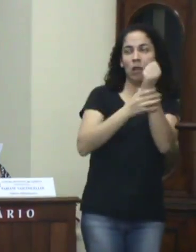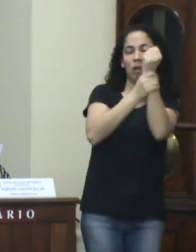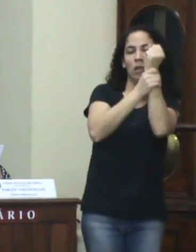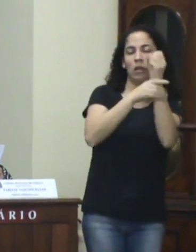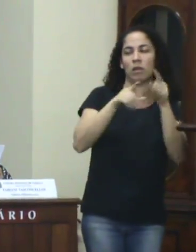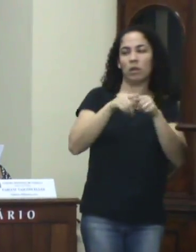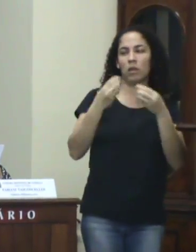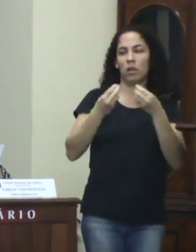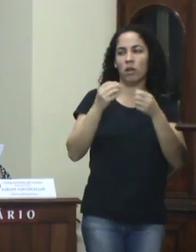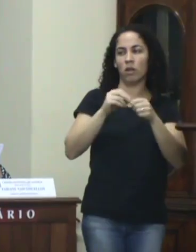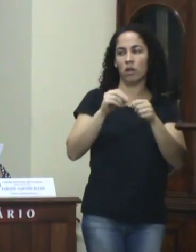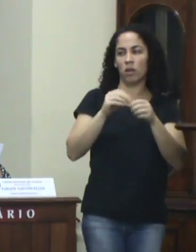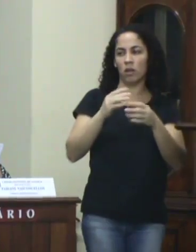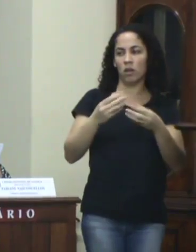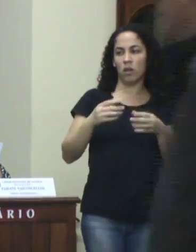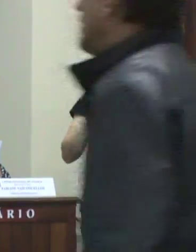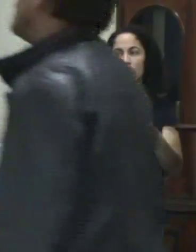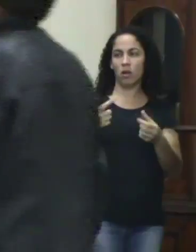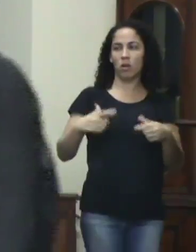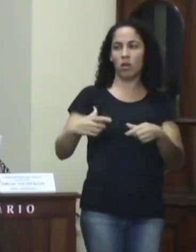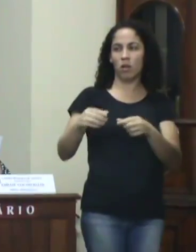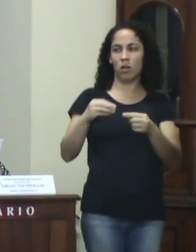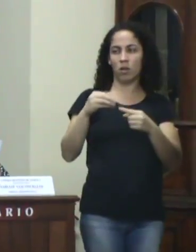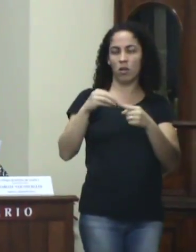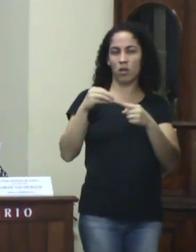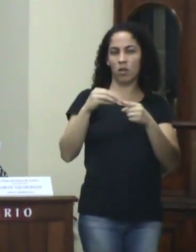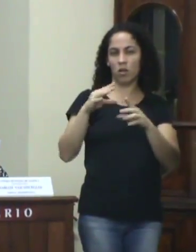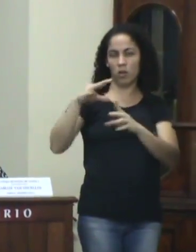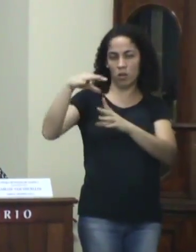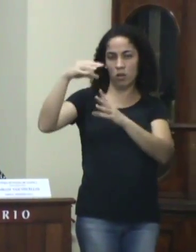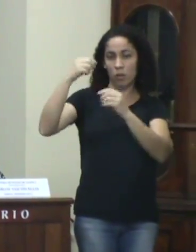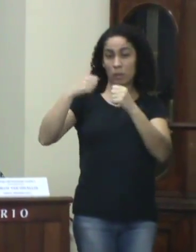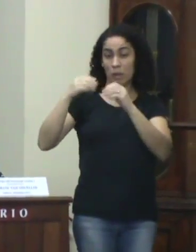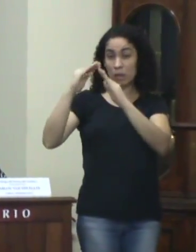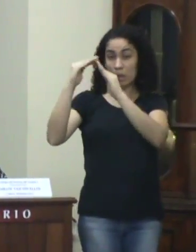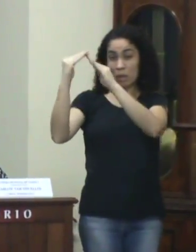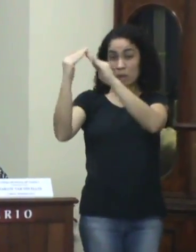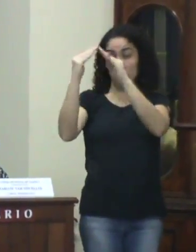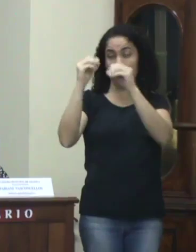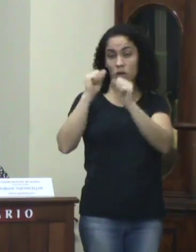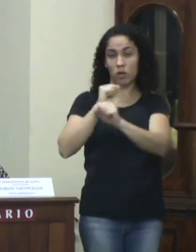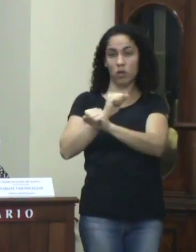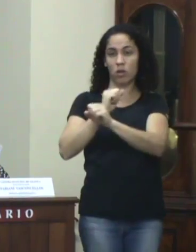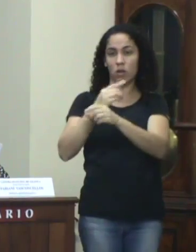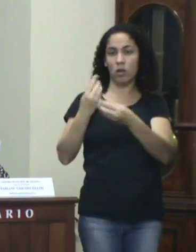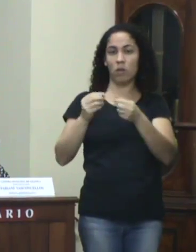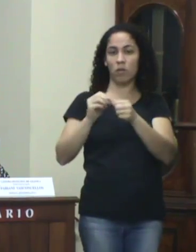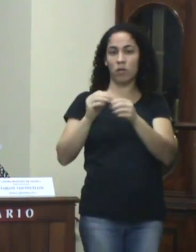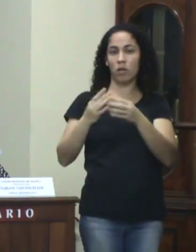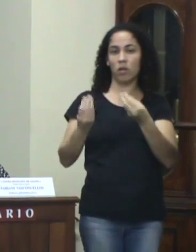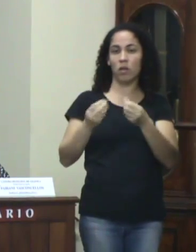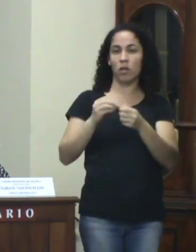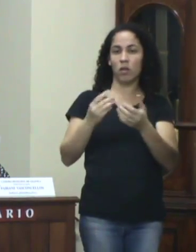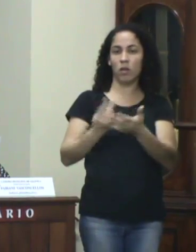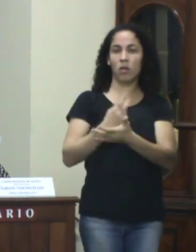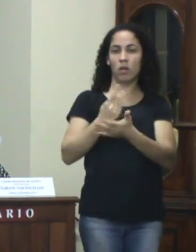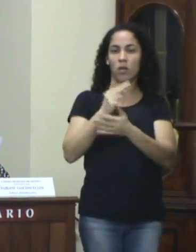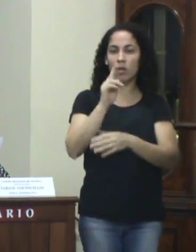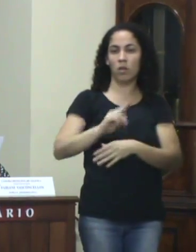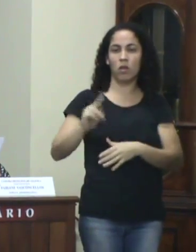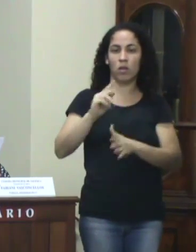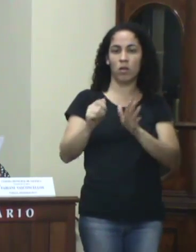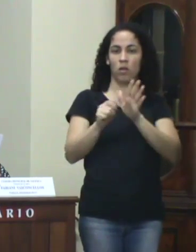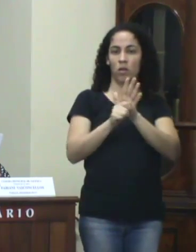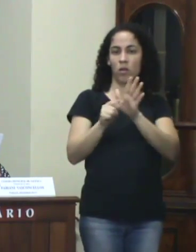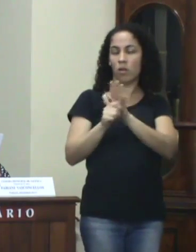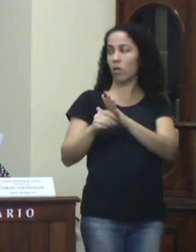mesmos, servindo a um ponto de ônibus sem iluminação como refúgio para denunciar as pessoas praticarem atos ilícitos, como o uso de drogas.